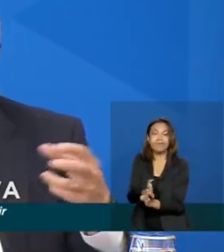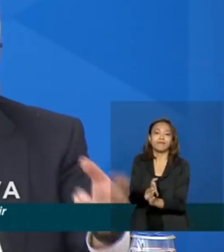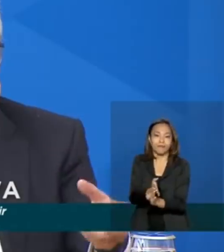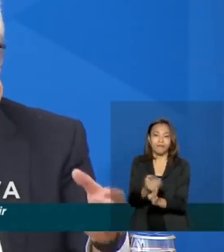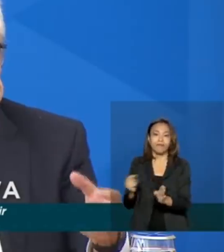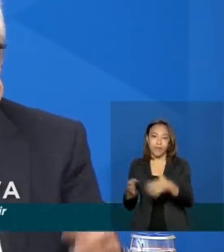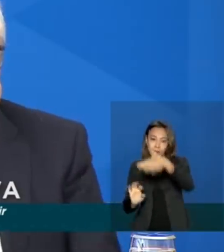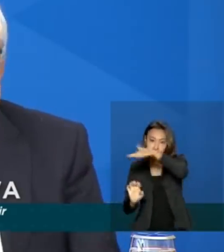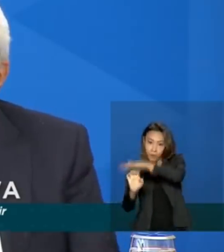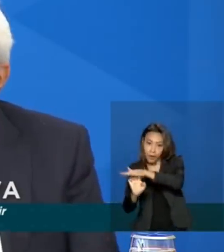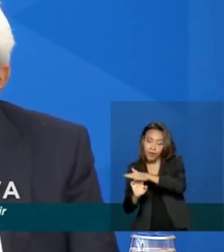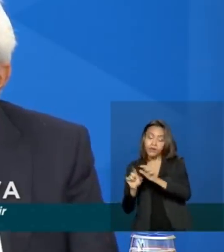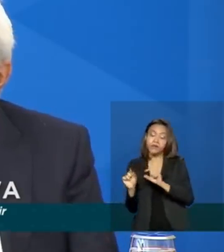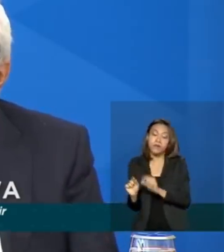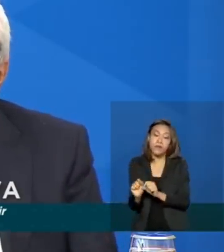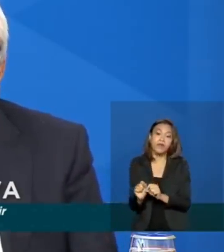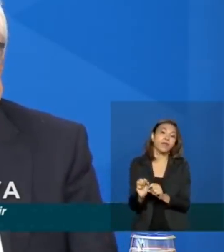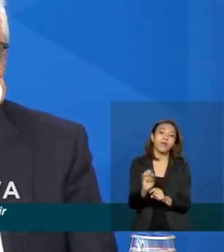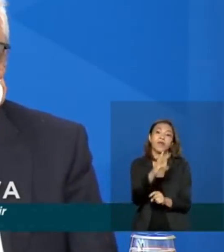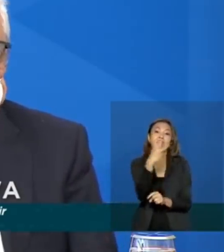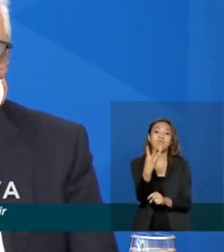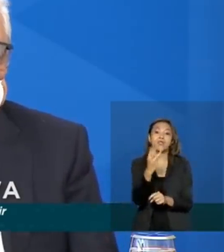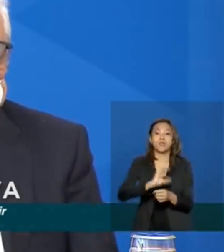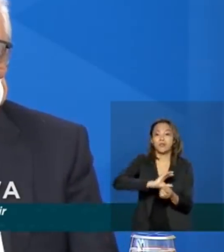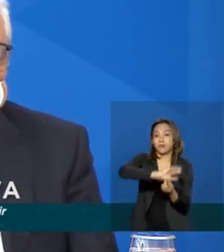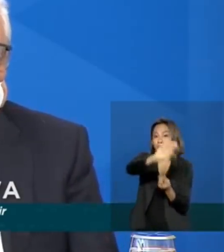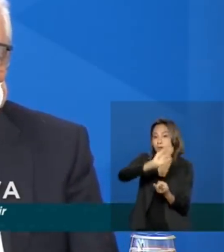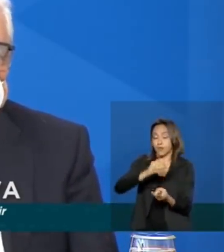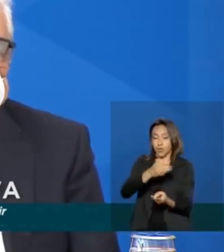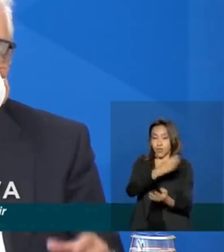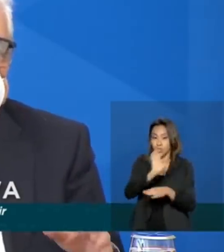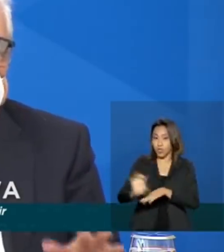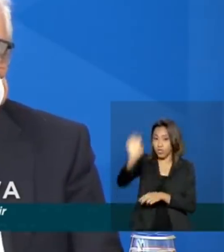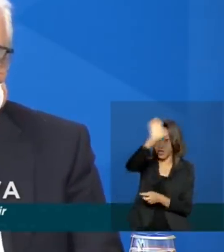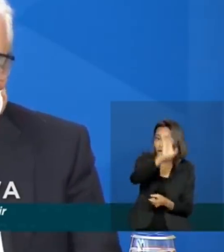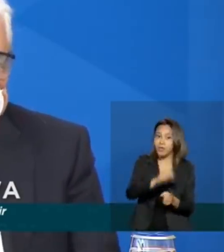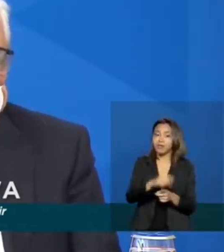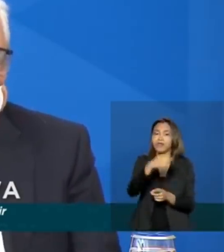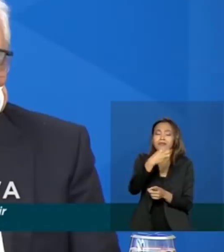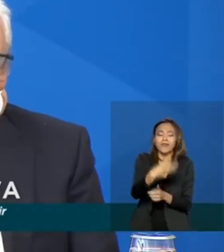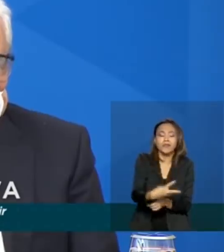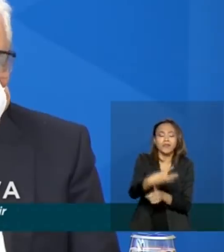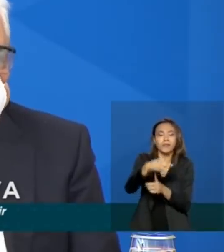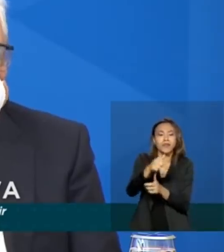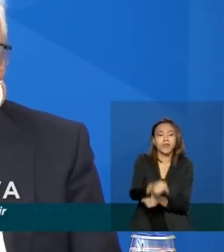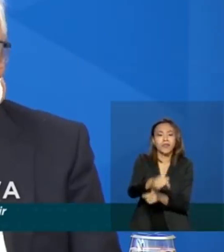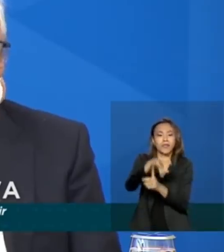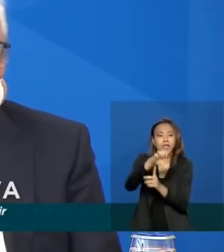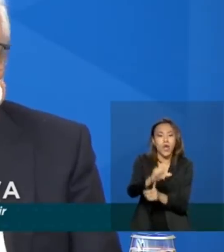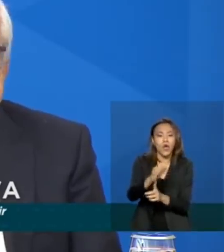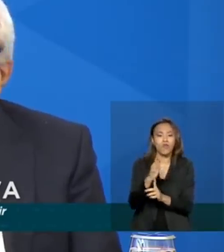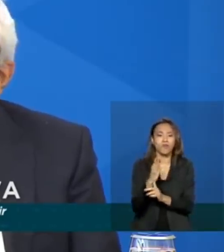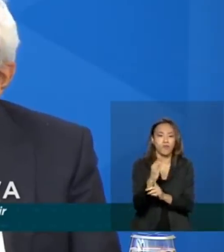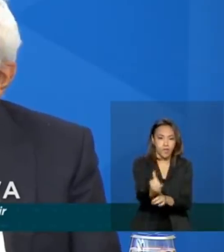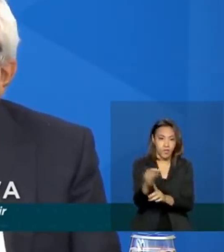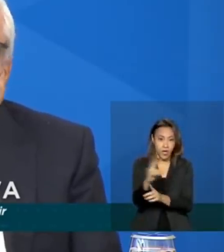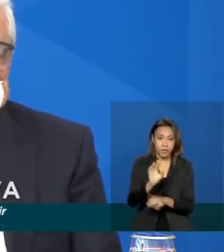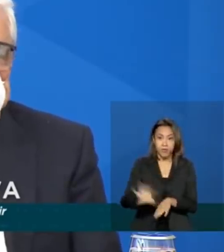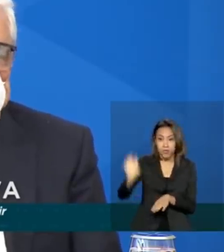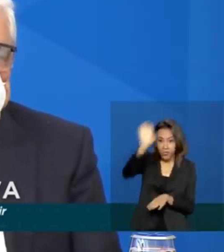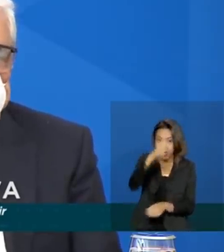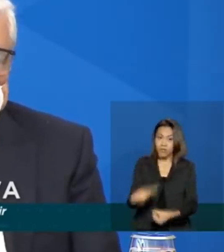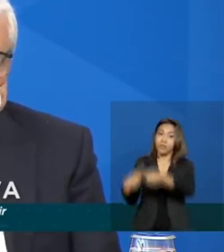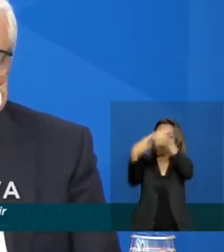transferiu às 3 esferas de governo 379 bilhões de reais, mesmo tendo sido ano